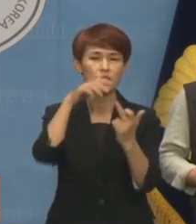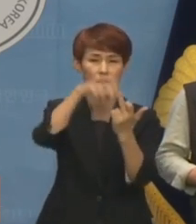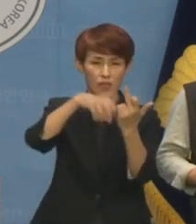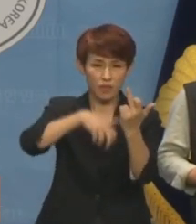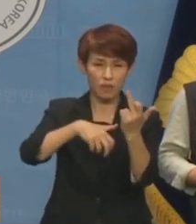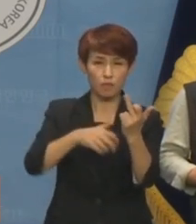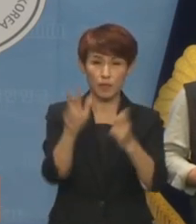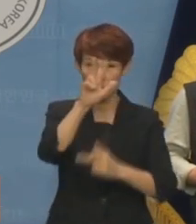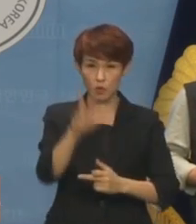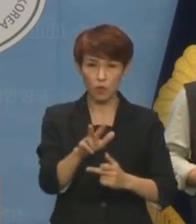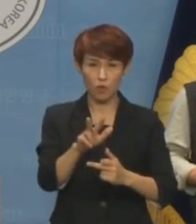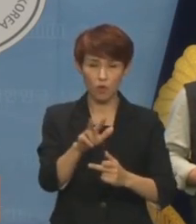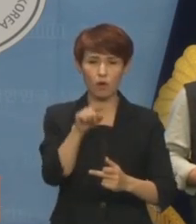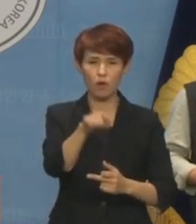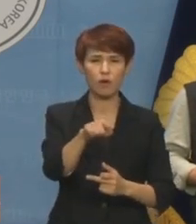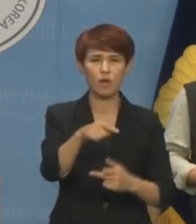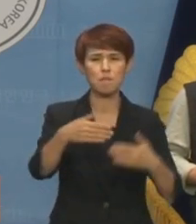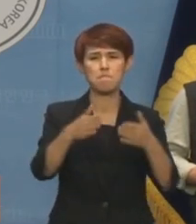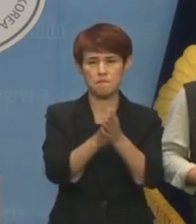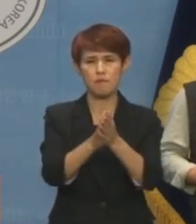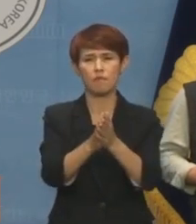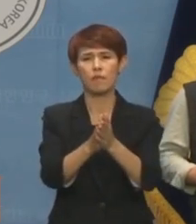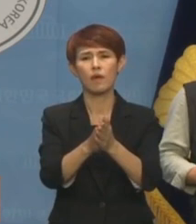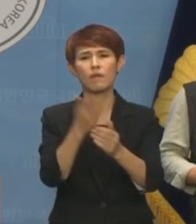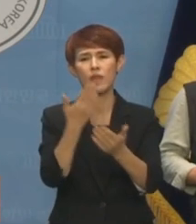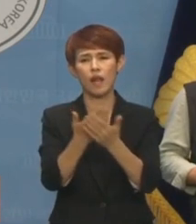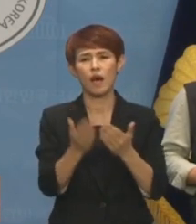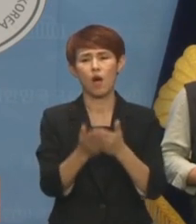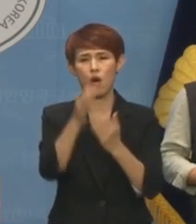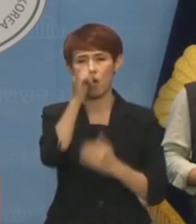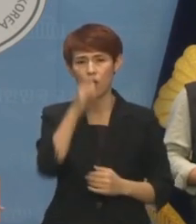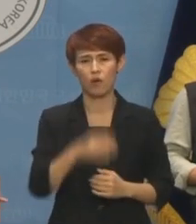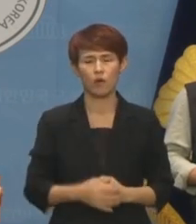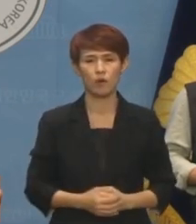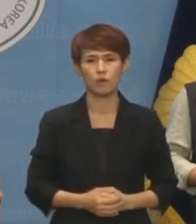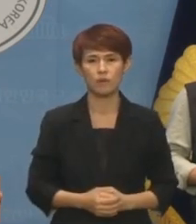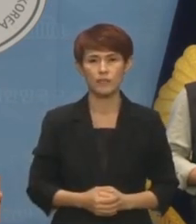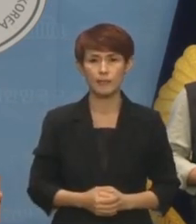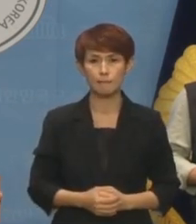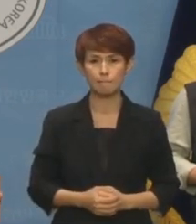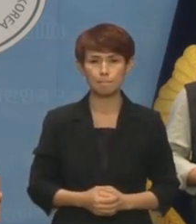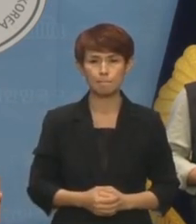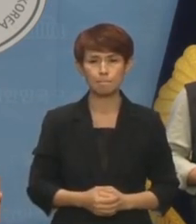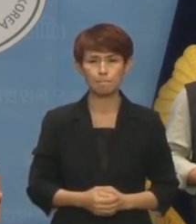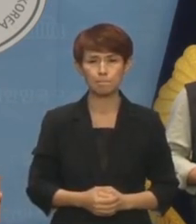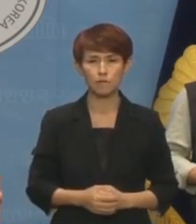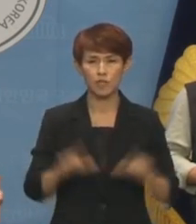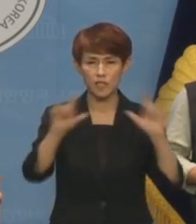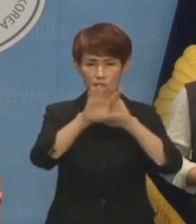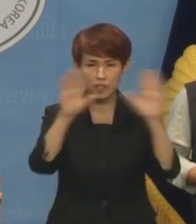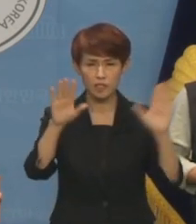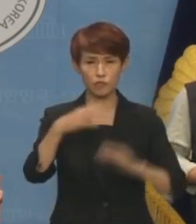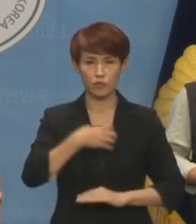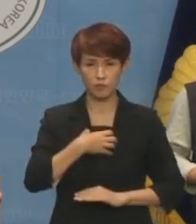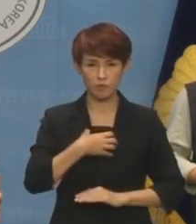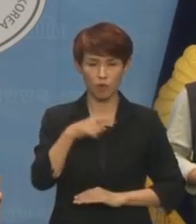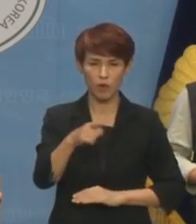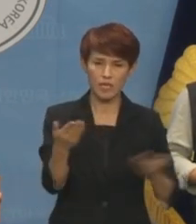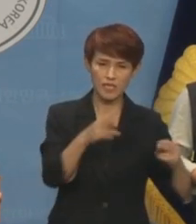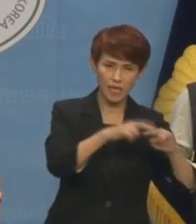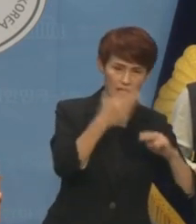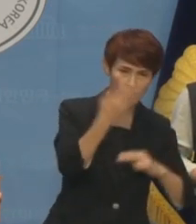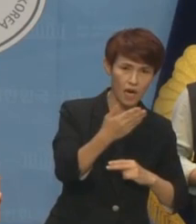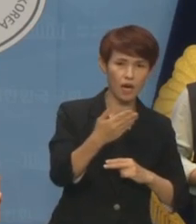바로 공공재생에너지 전환이라는 정의로운 전환의 길이 있기 때문입니다. 기후위기 대응은 일자리냐